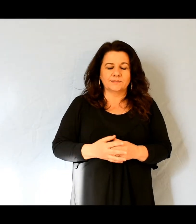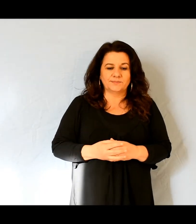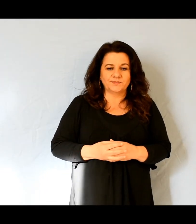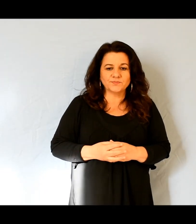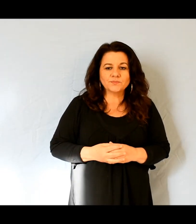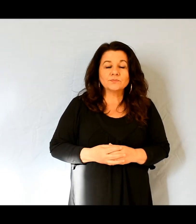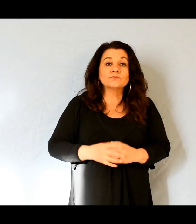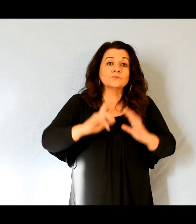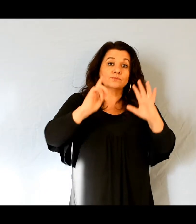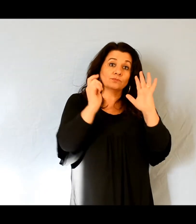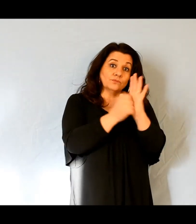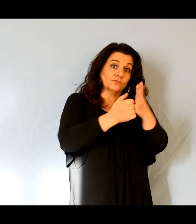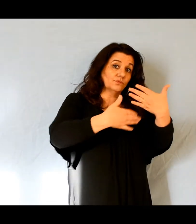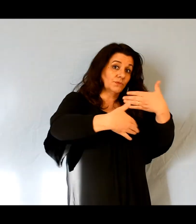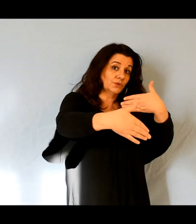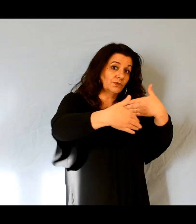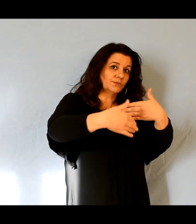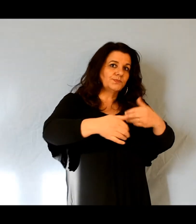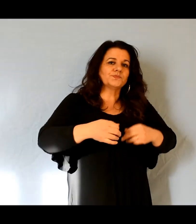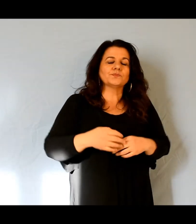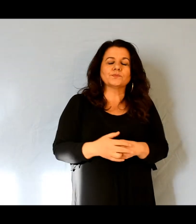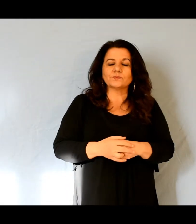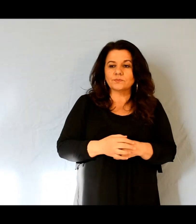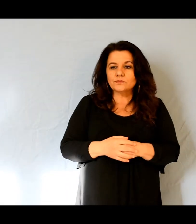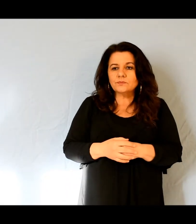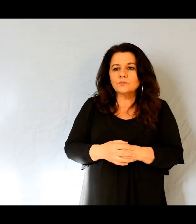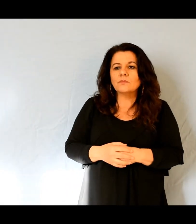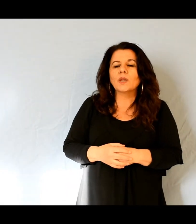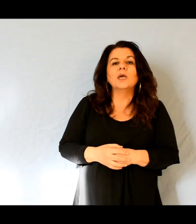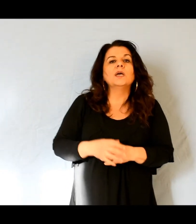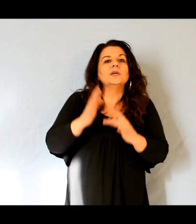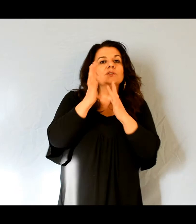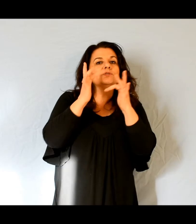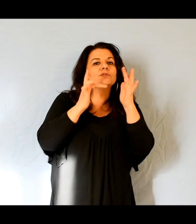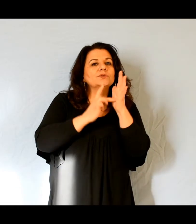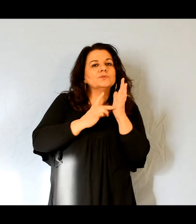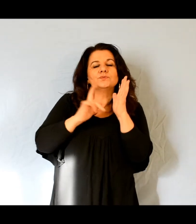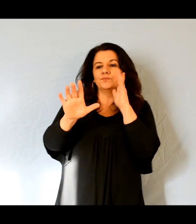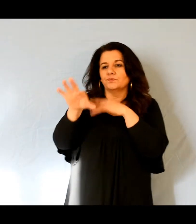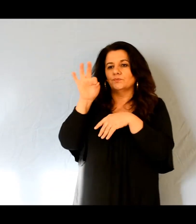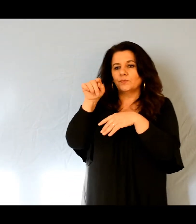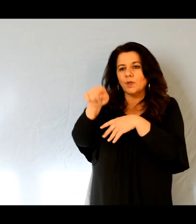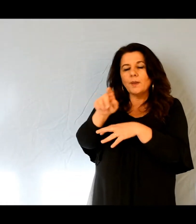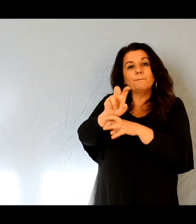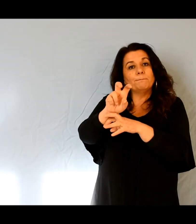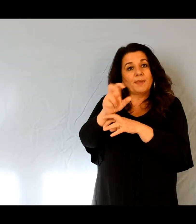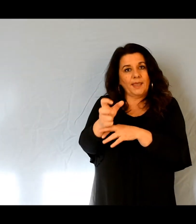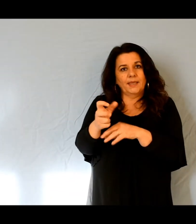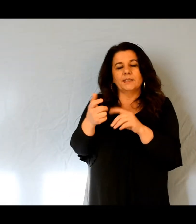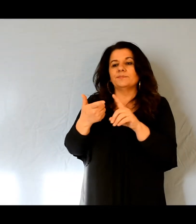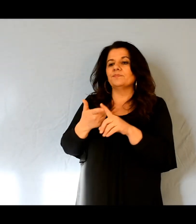En ce temps-là, Jésus prit avec lui Pierre, Jacques et